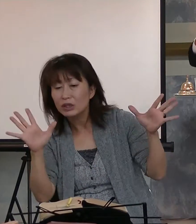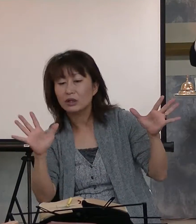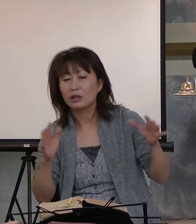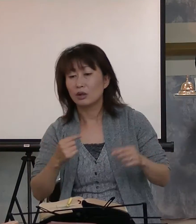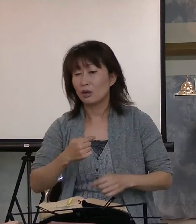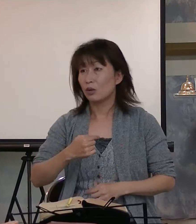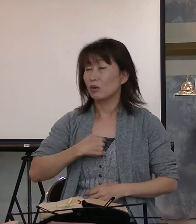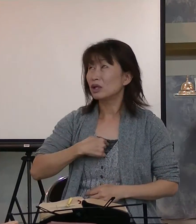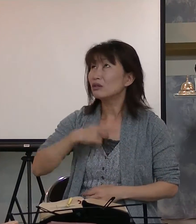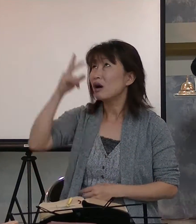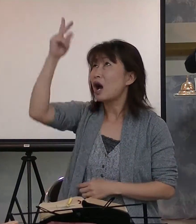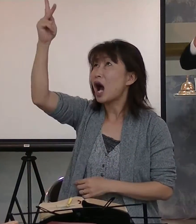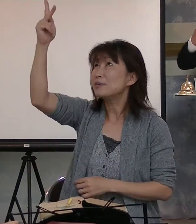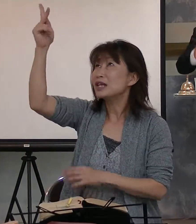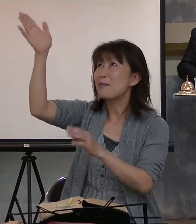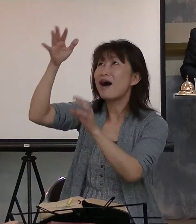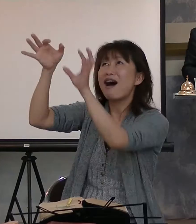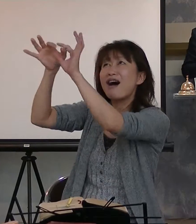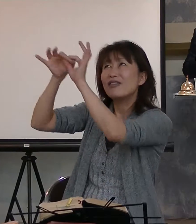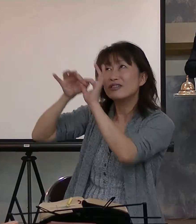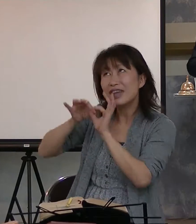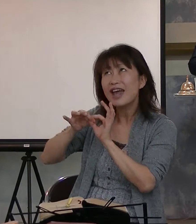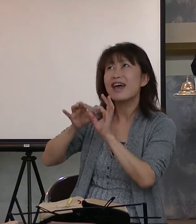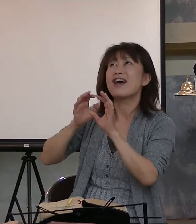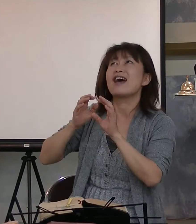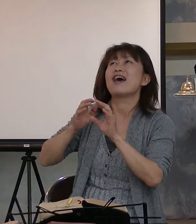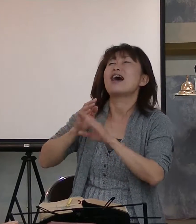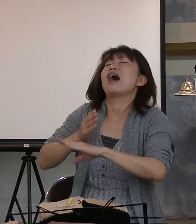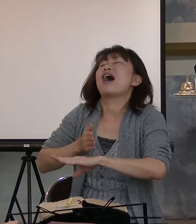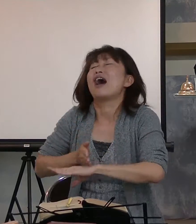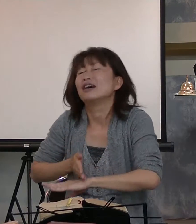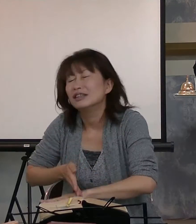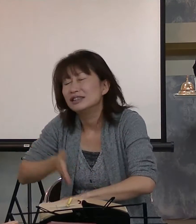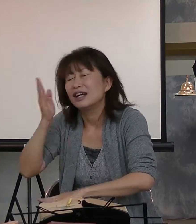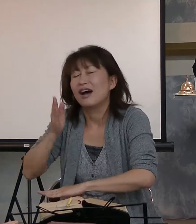私は神によって感謝で生きる。